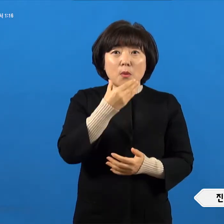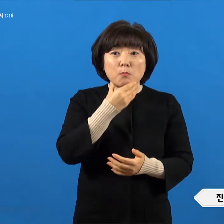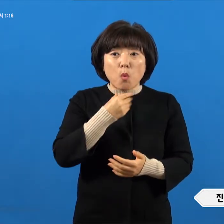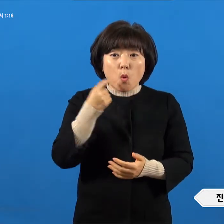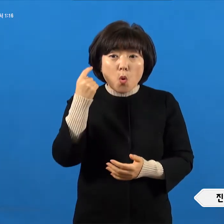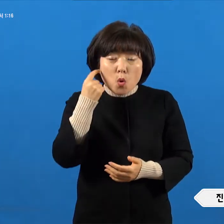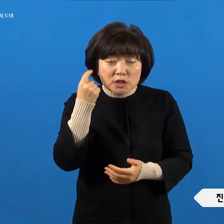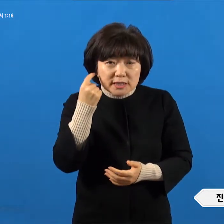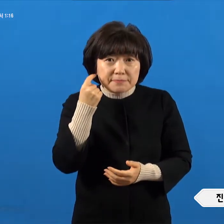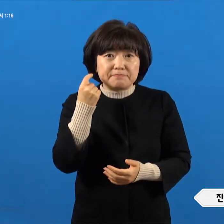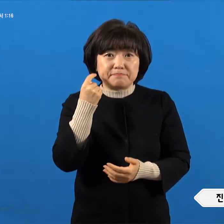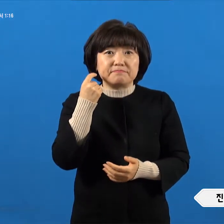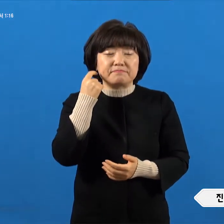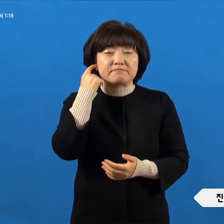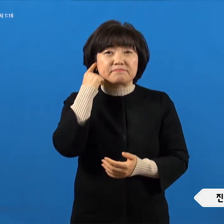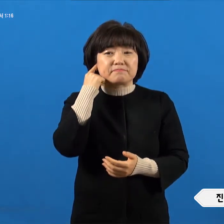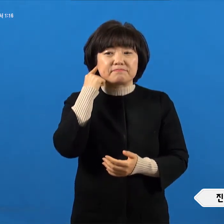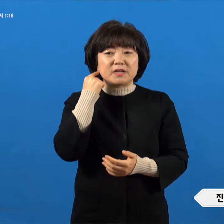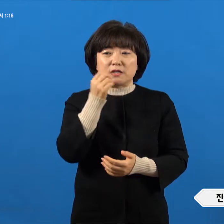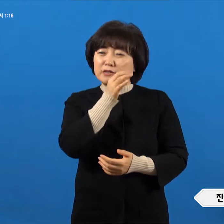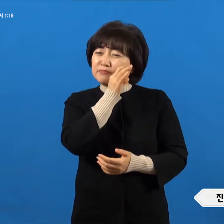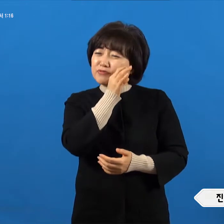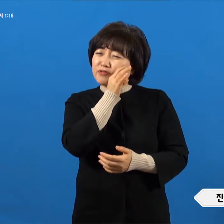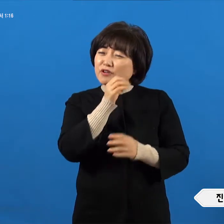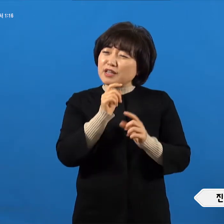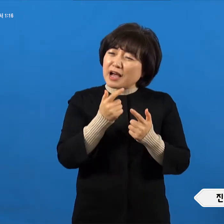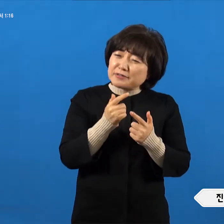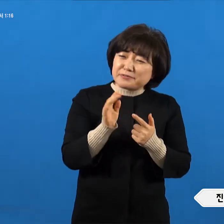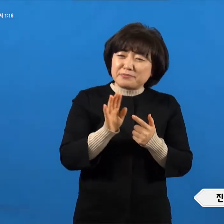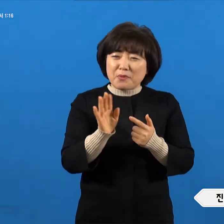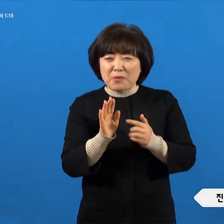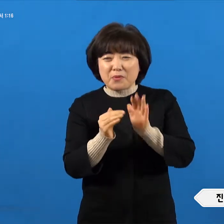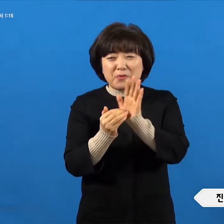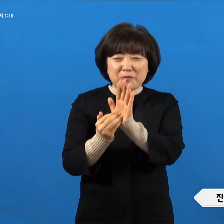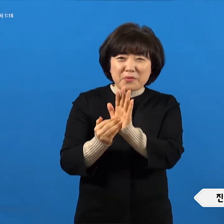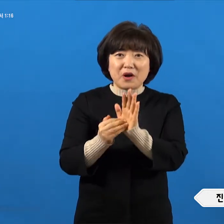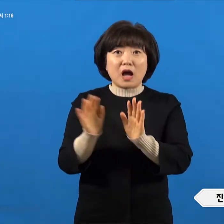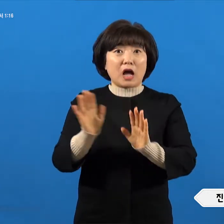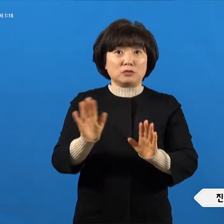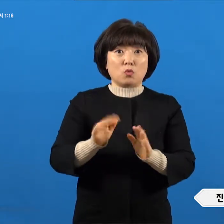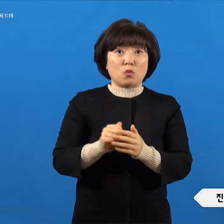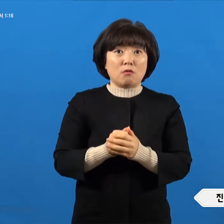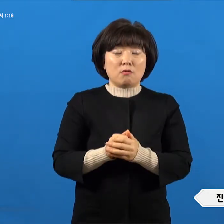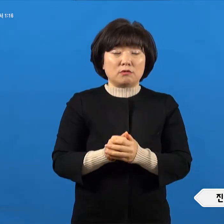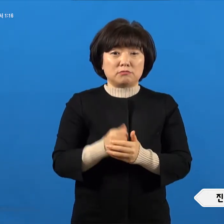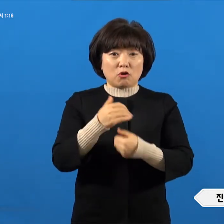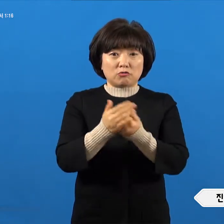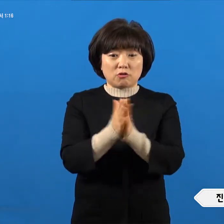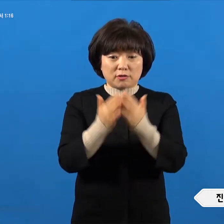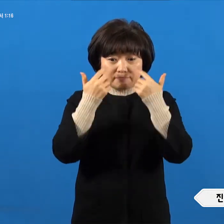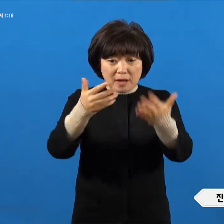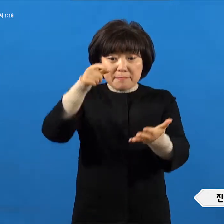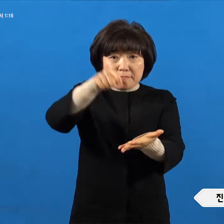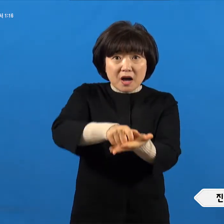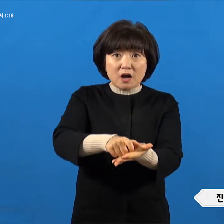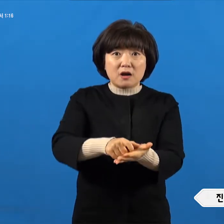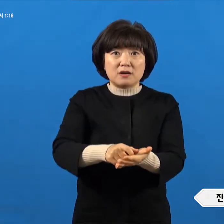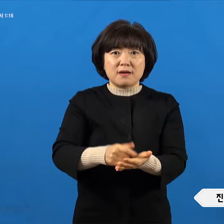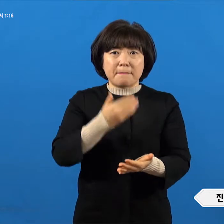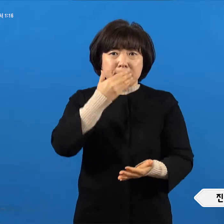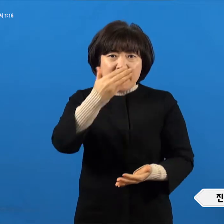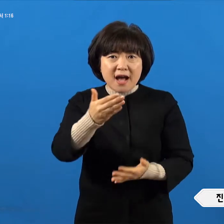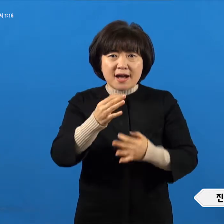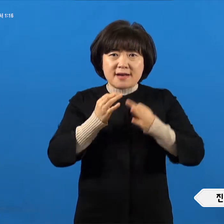보호 차원에서 복음을 부끄러워하지 아니하겠다는 이야기가 아니라 성경은 말씀합니다. 할 수 있는